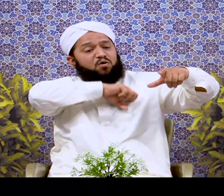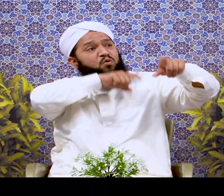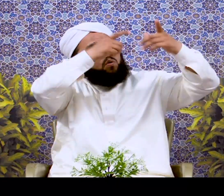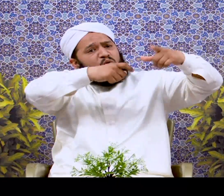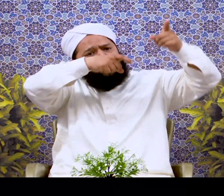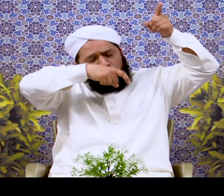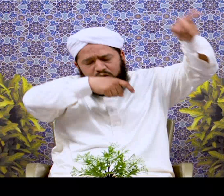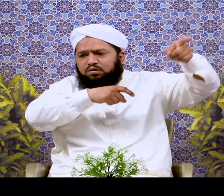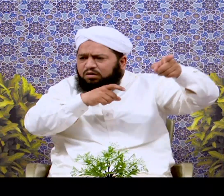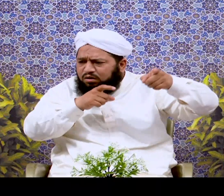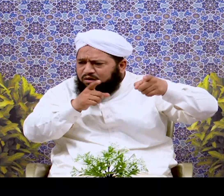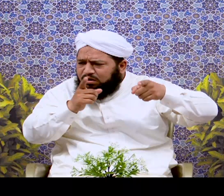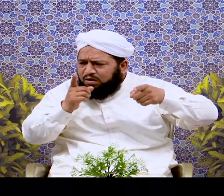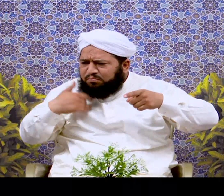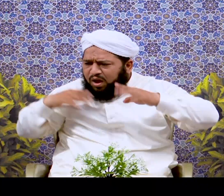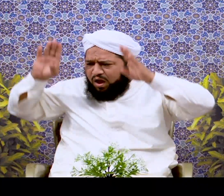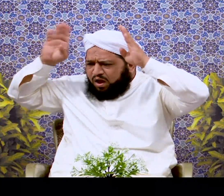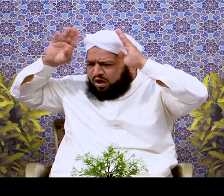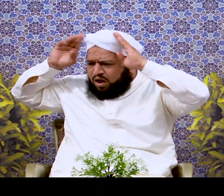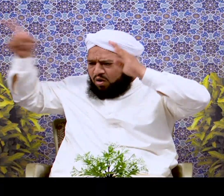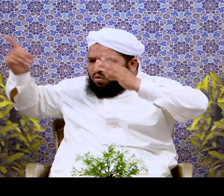غوطہ لگایا تھا بغداد میں، نکلے ہیں مصر